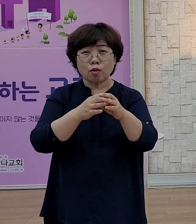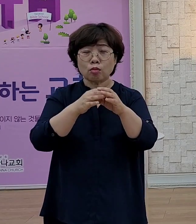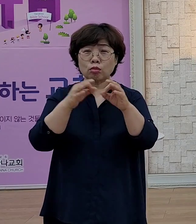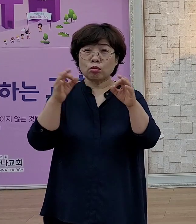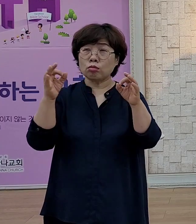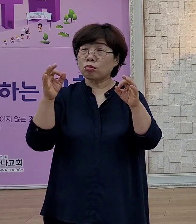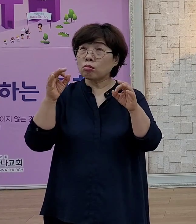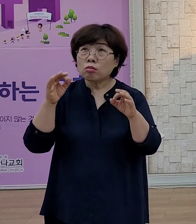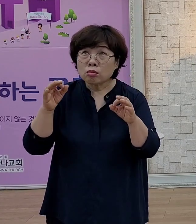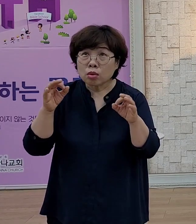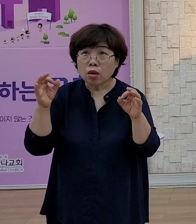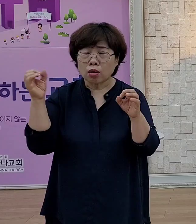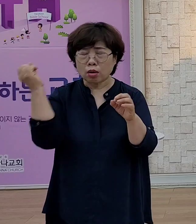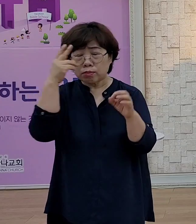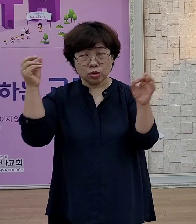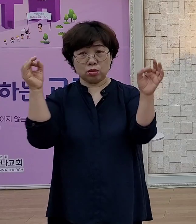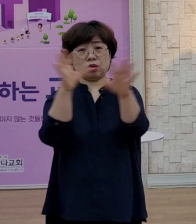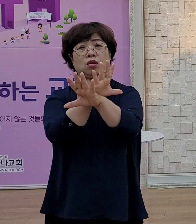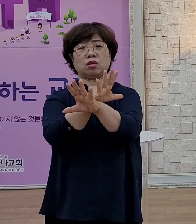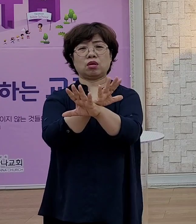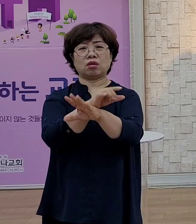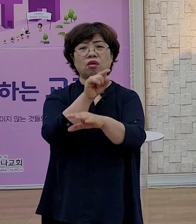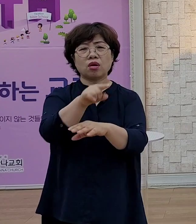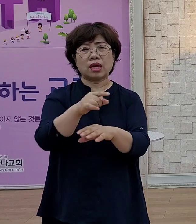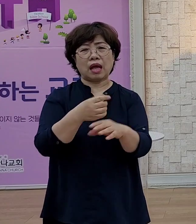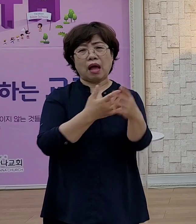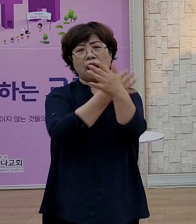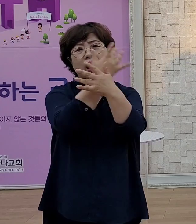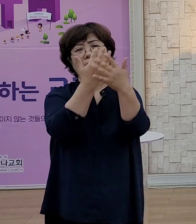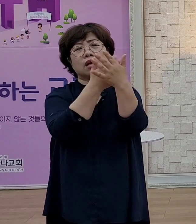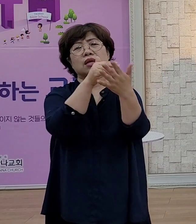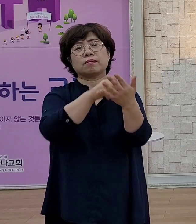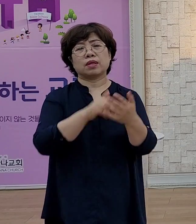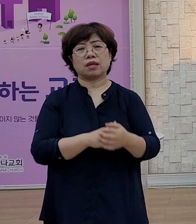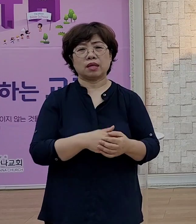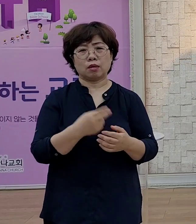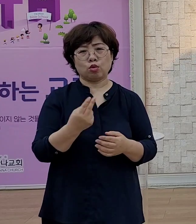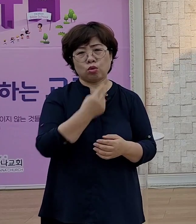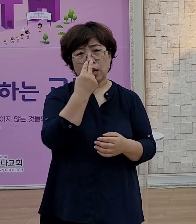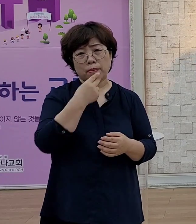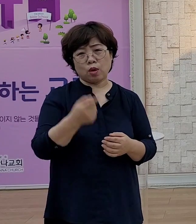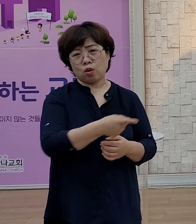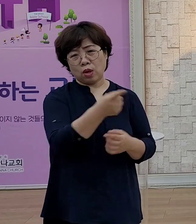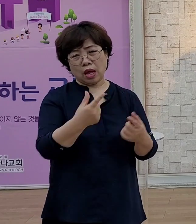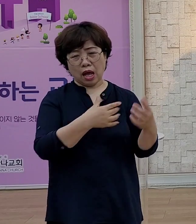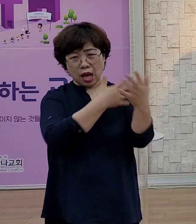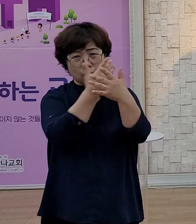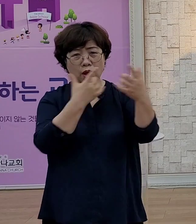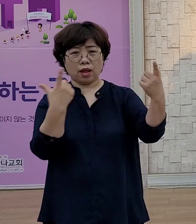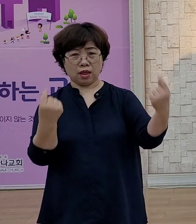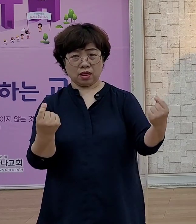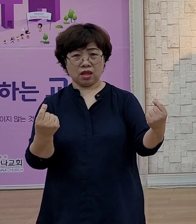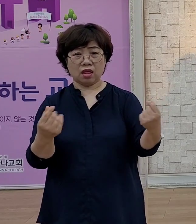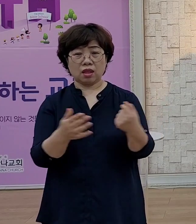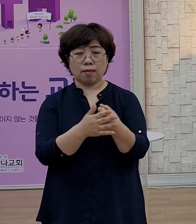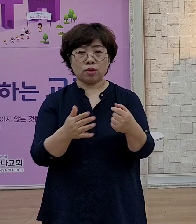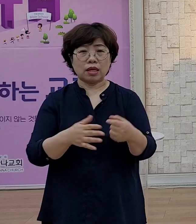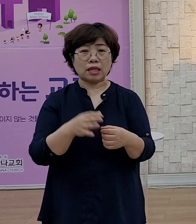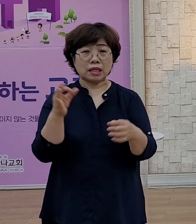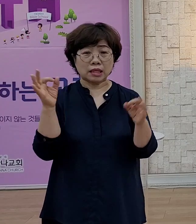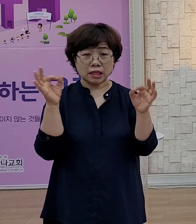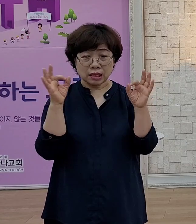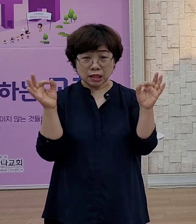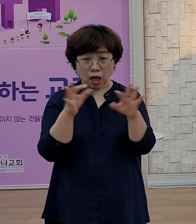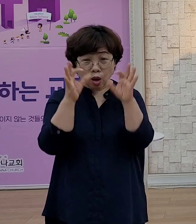뜨니까 싹 금방 사라져. 이게 안개. 우리 생명이 그런 거예요. 잠깐 보이다가